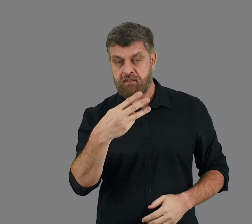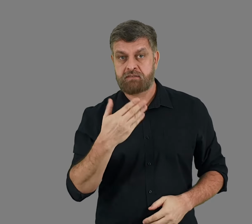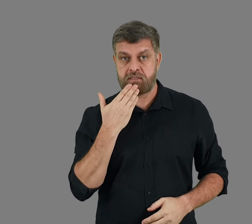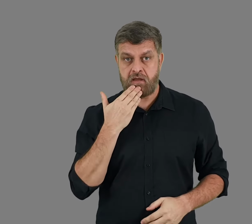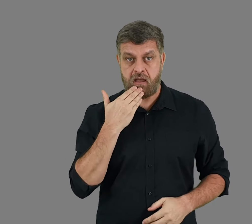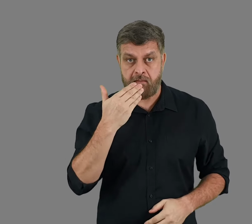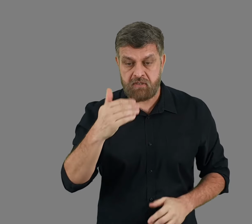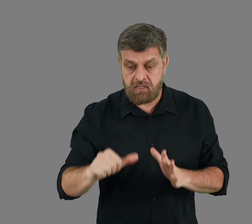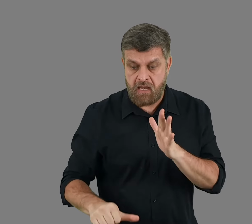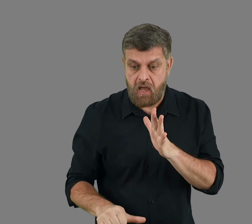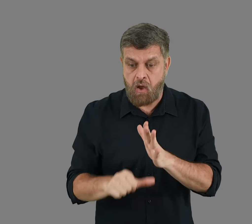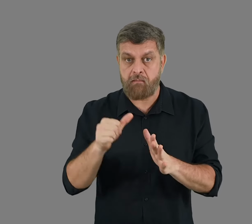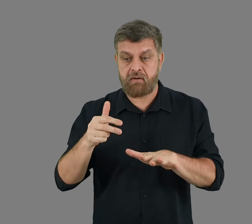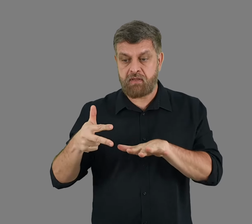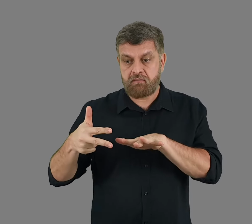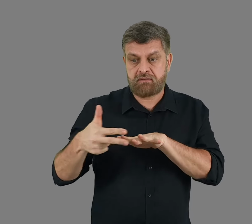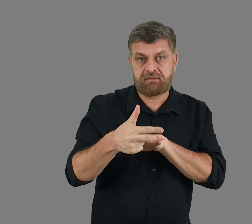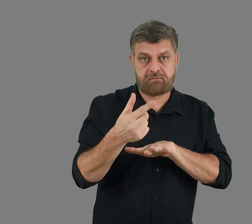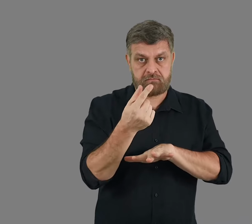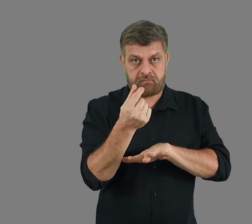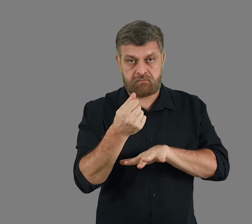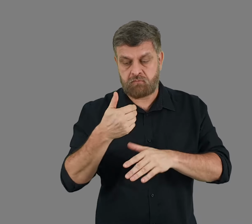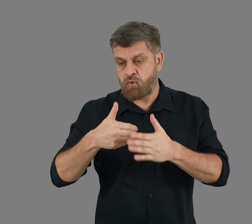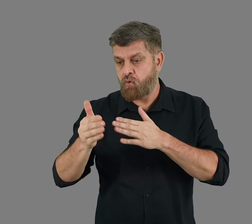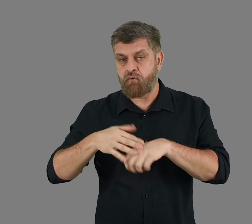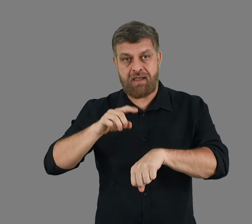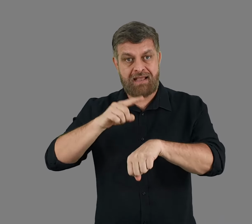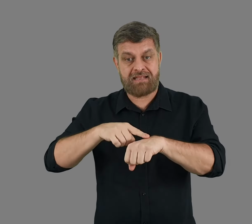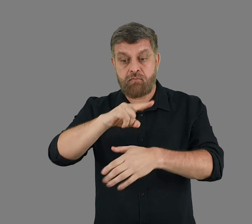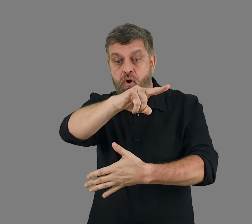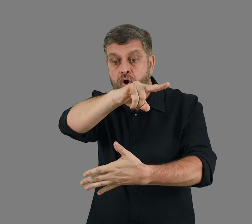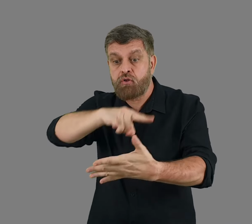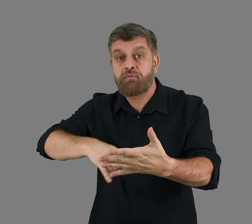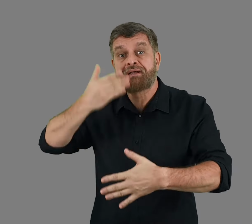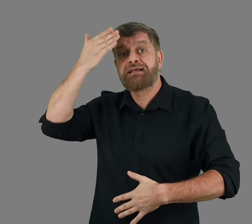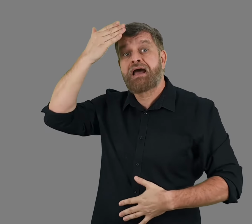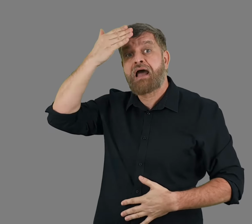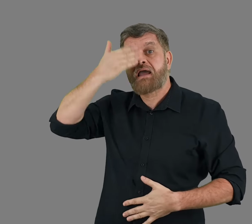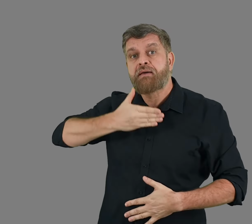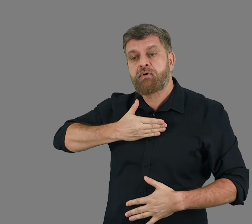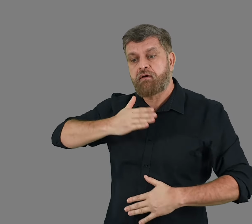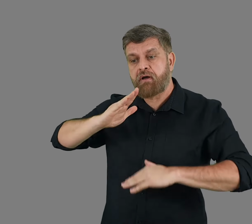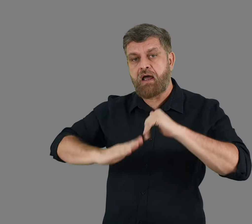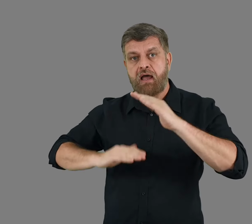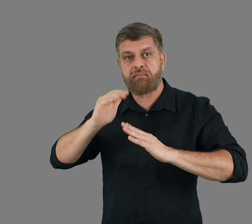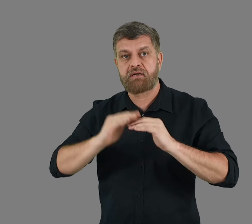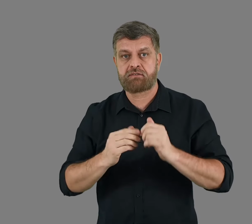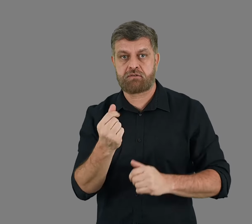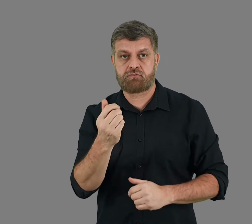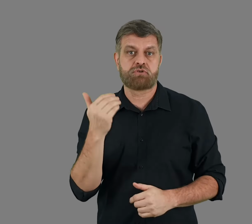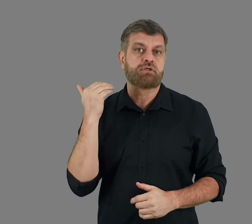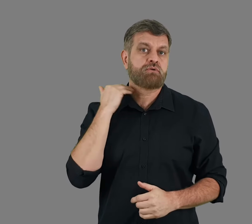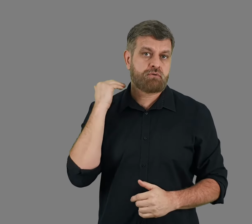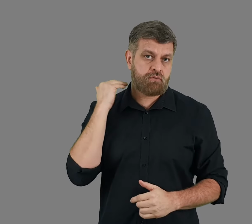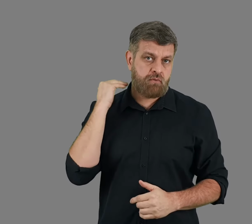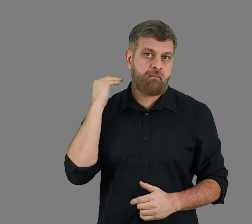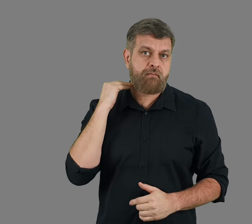primeiro tesoureiro, a qualquer tempo, a documentação comprobatória das operações econômico-financeiras realizadas pela